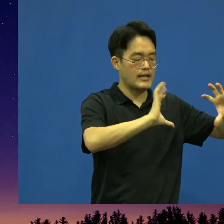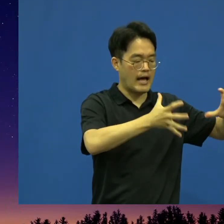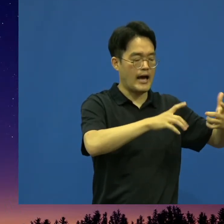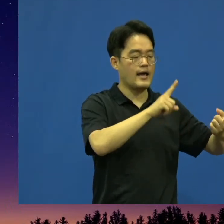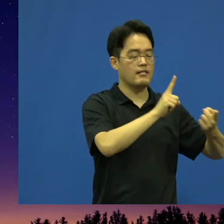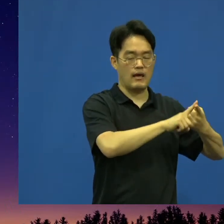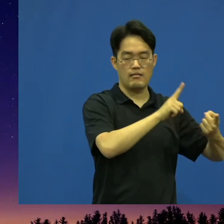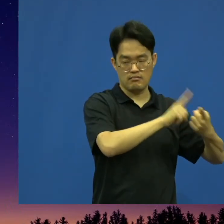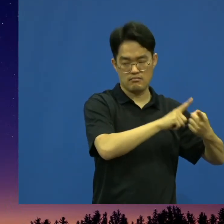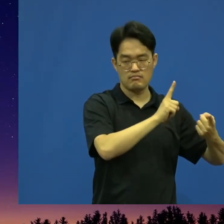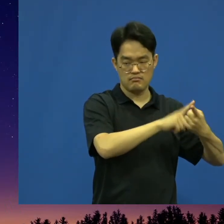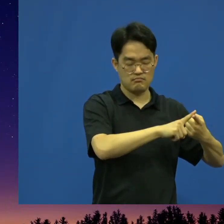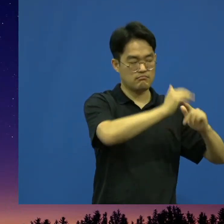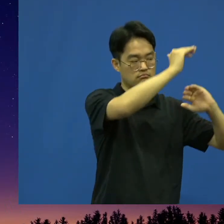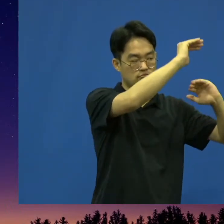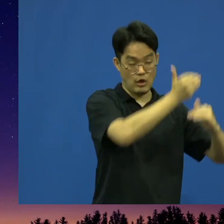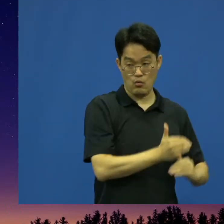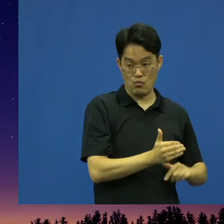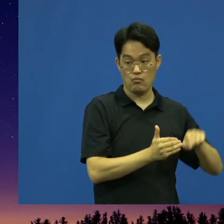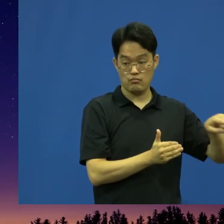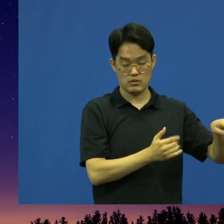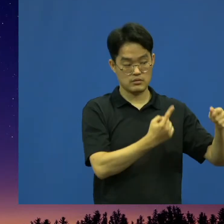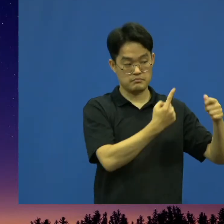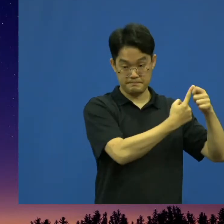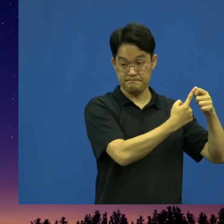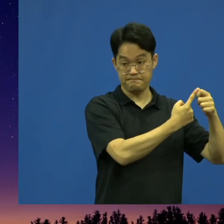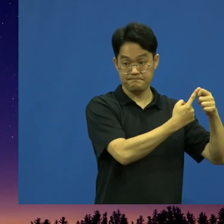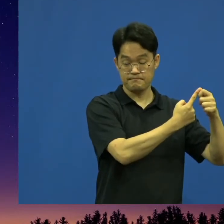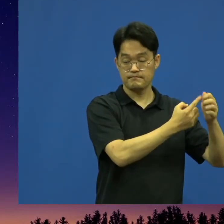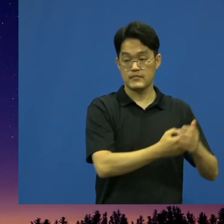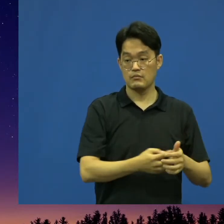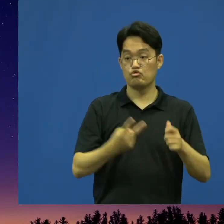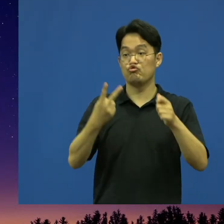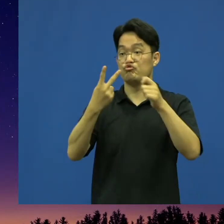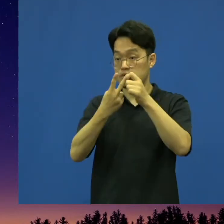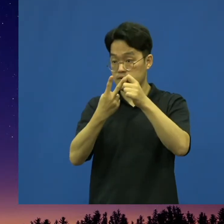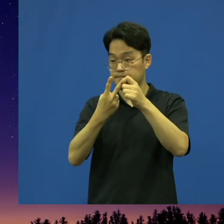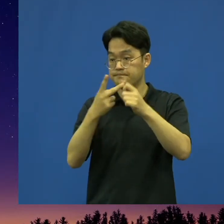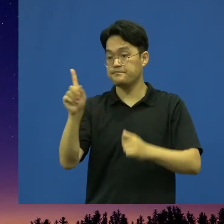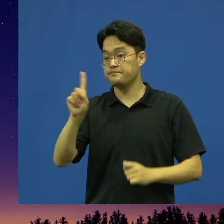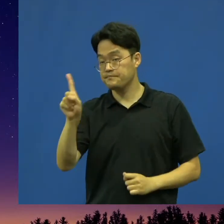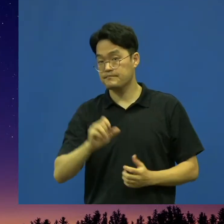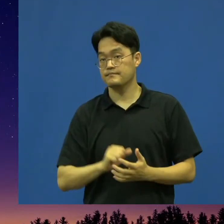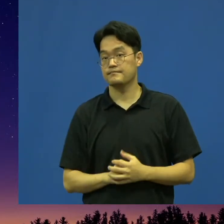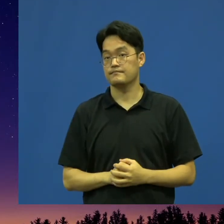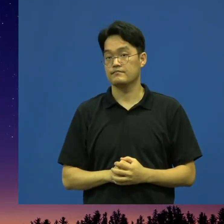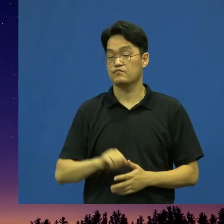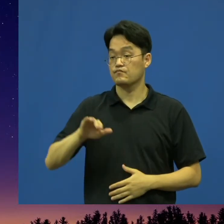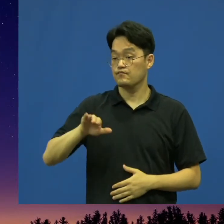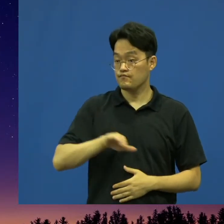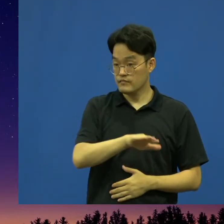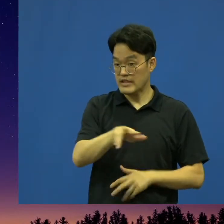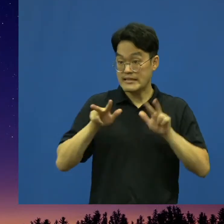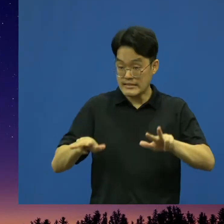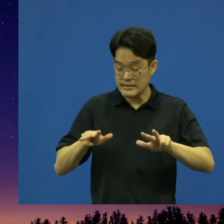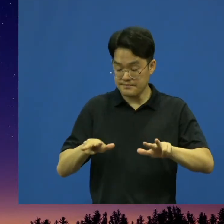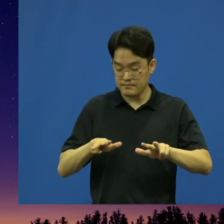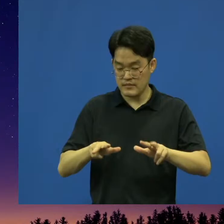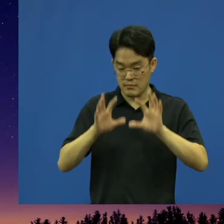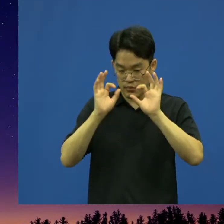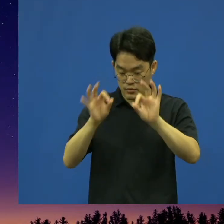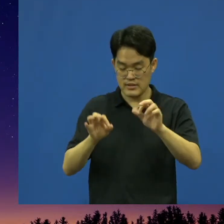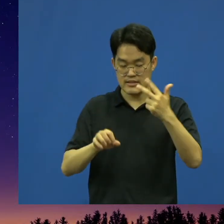환상이지요. 그죠? 이게 첫 번째 환상이에요. 여러분, 두 번째는 우리가 보게 될 9절 한번